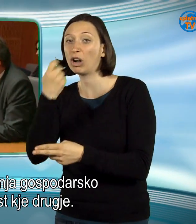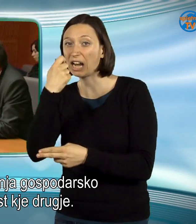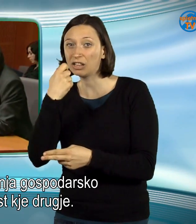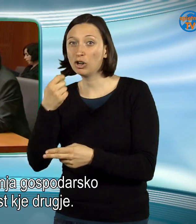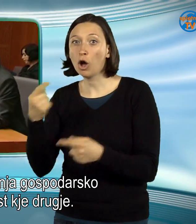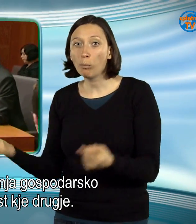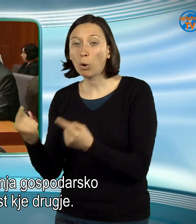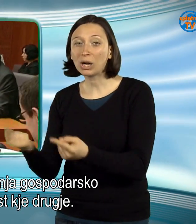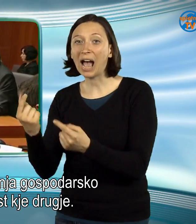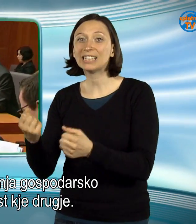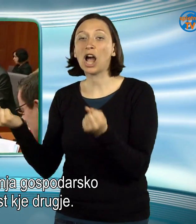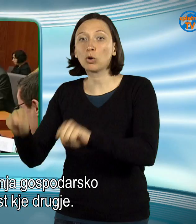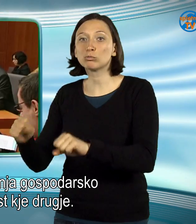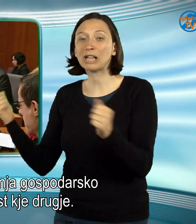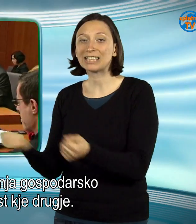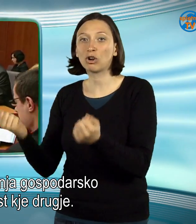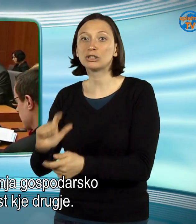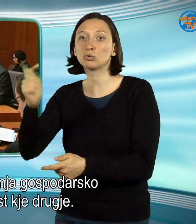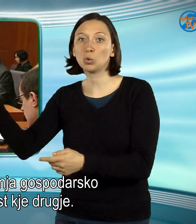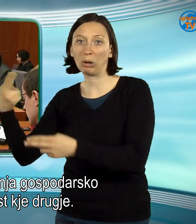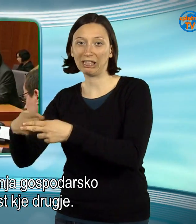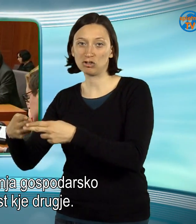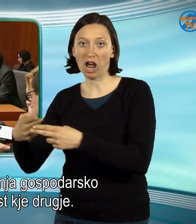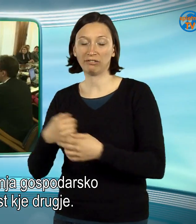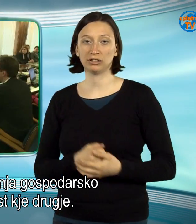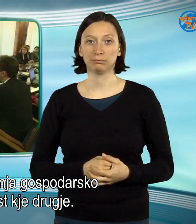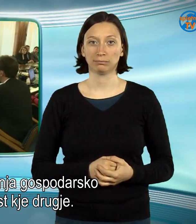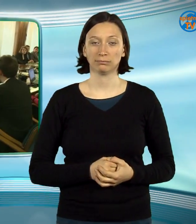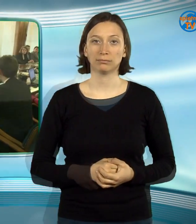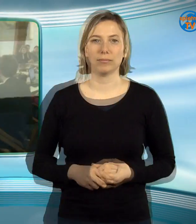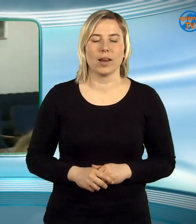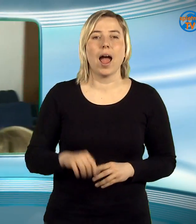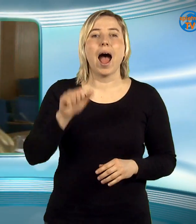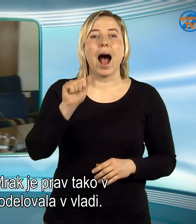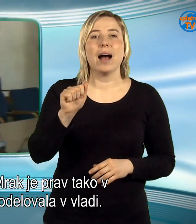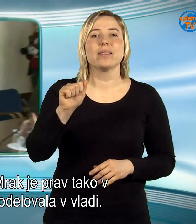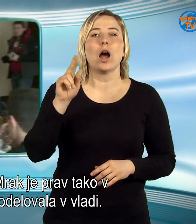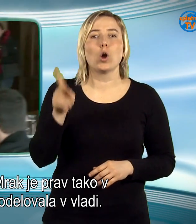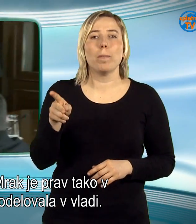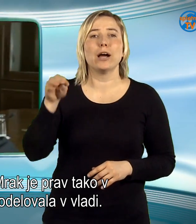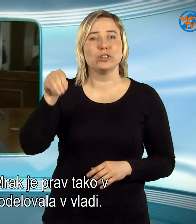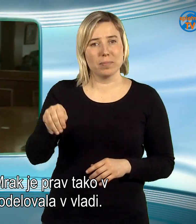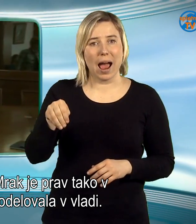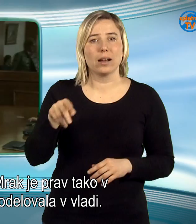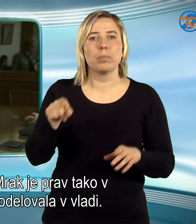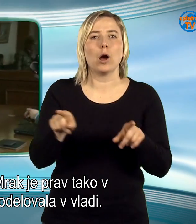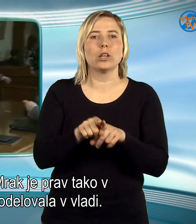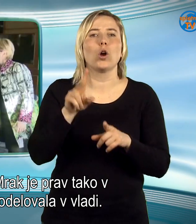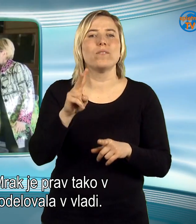poganja gospodarsko aktivnost nekje drugje. Anja Kopač Mrak je prav tako v